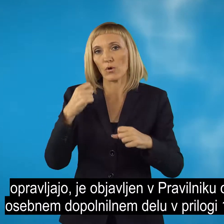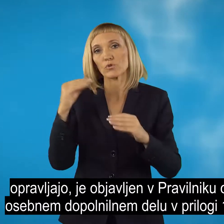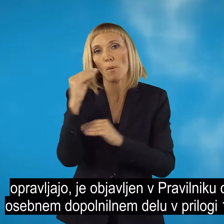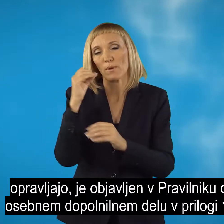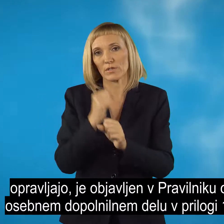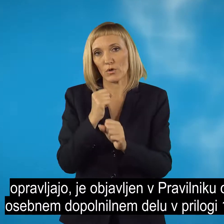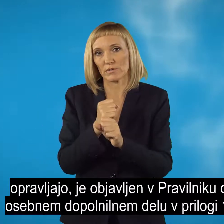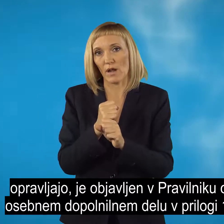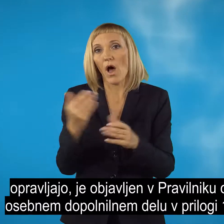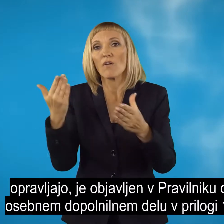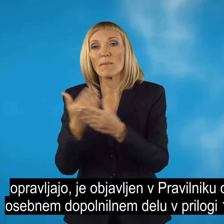dopolnilnem delu v prilogi 1.